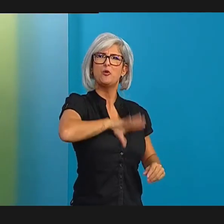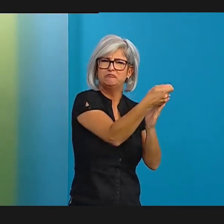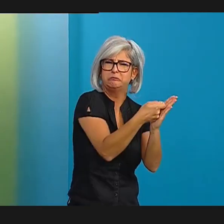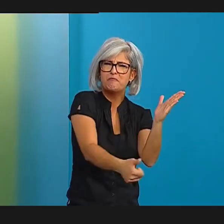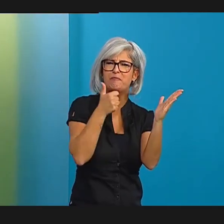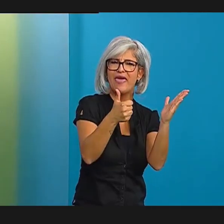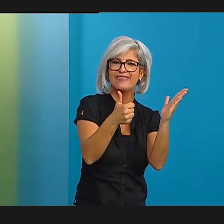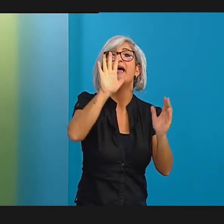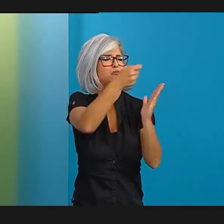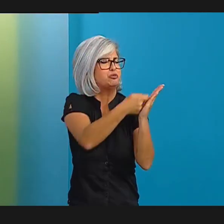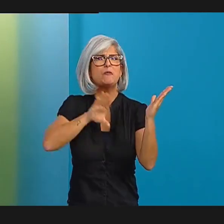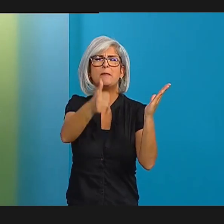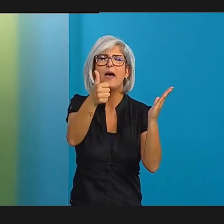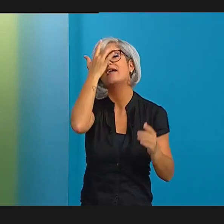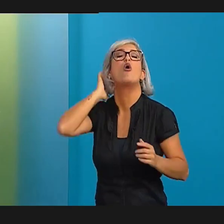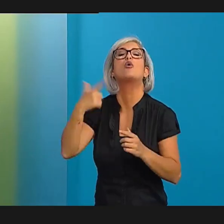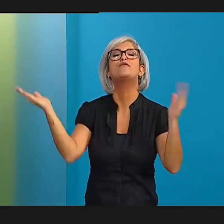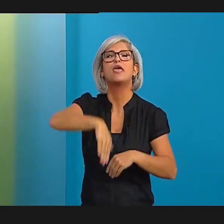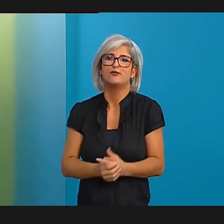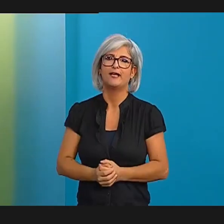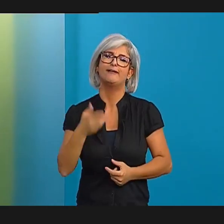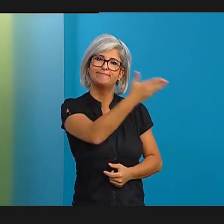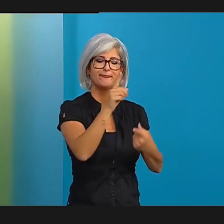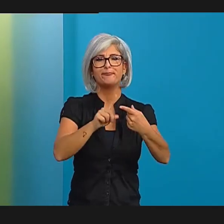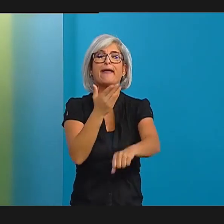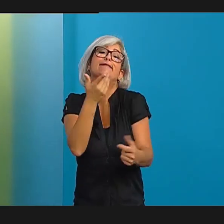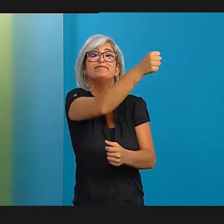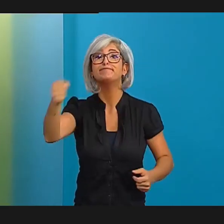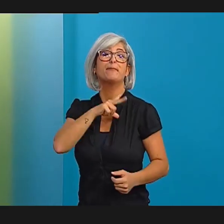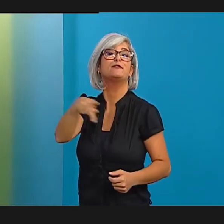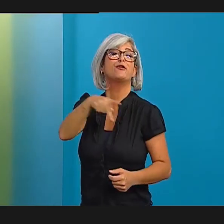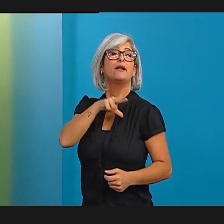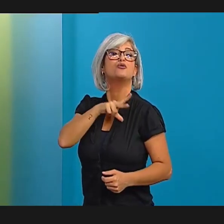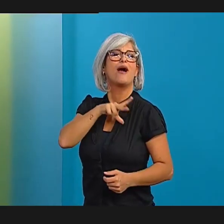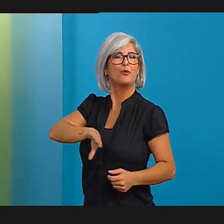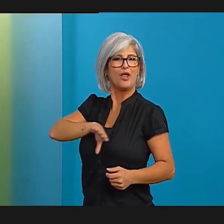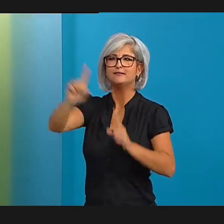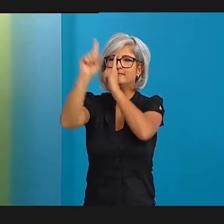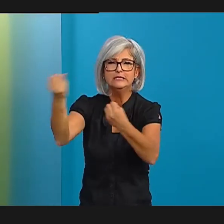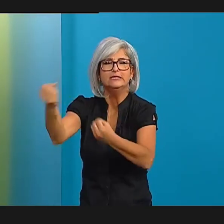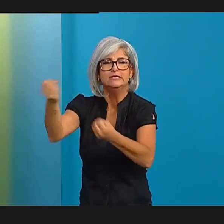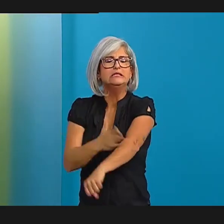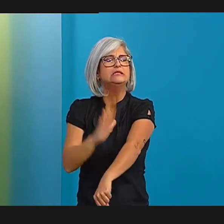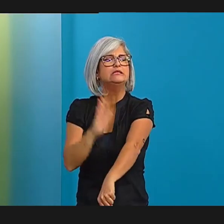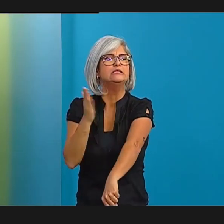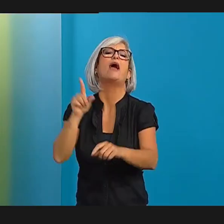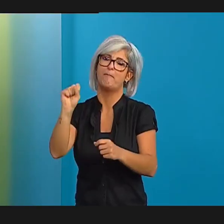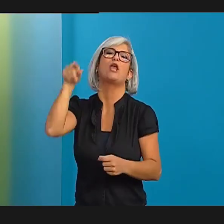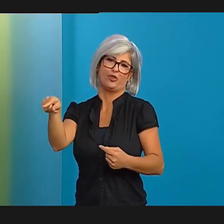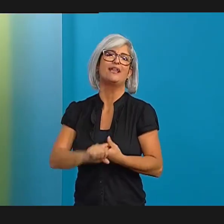bastante fluência, e também a língua portuguesa na modalidade escrita. Em relação à língua portuguesa. Bom, eles podem se apropriar dessa língua portuguesa através de aulas particulares, isso